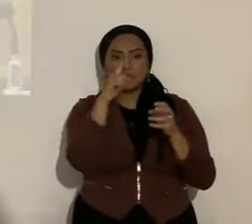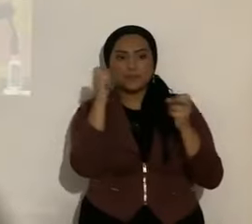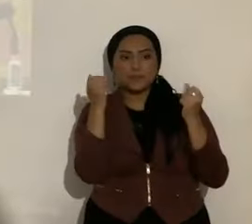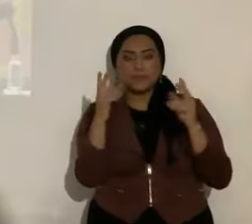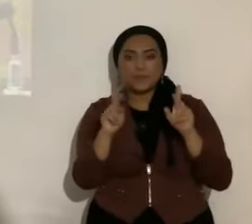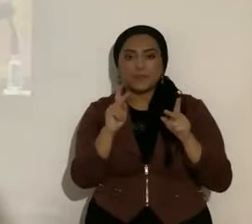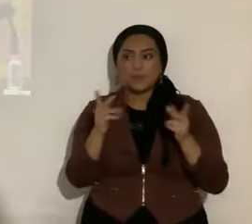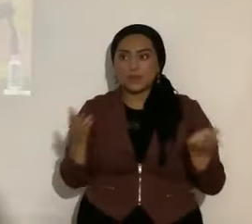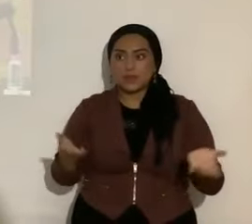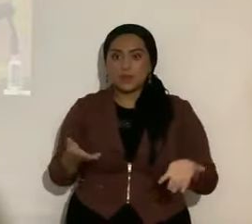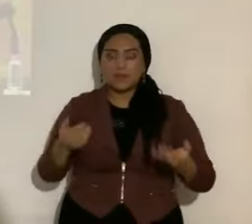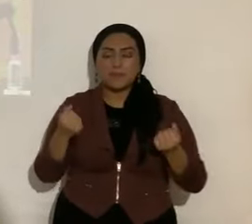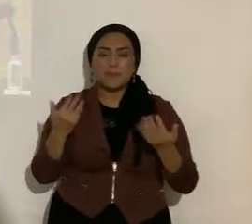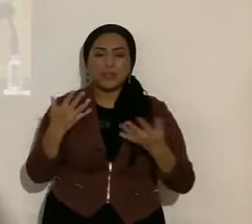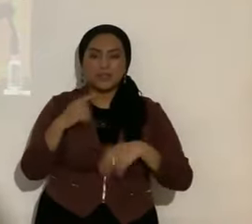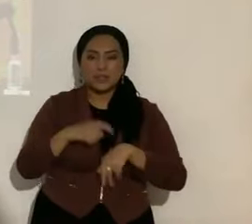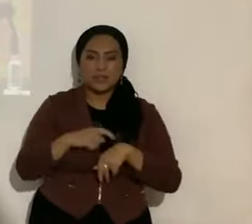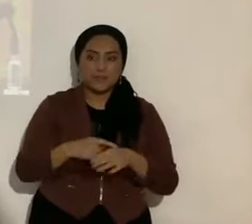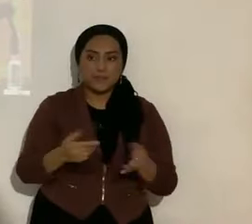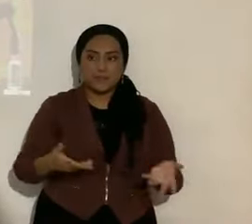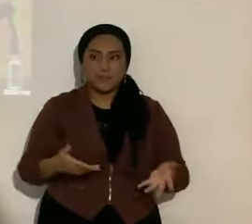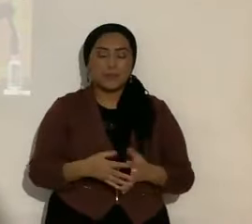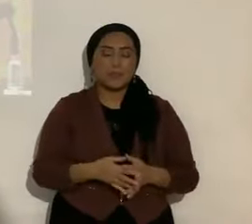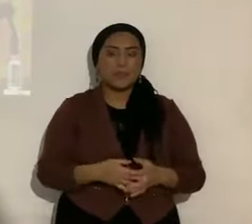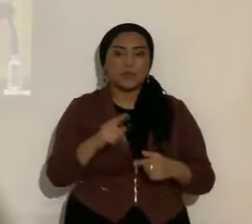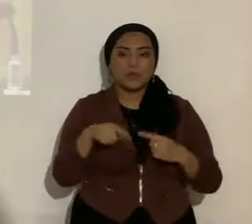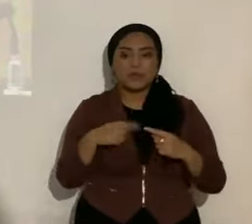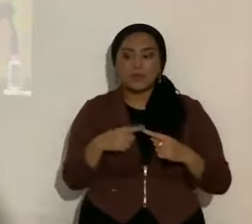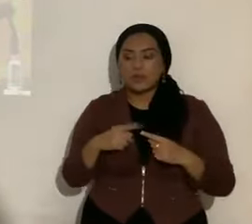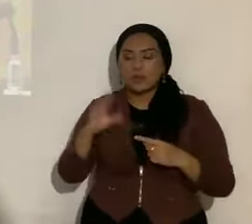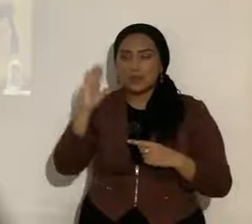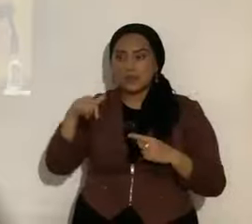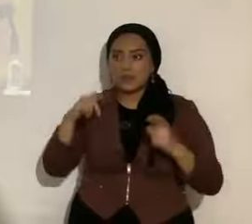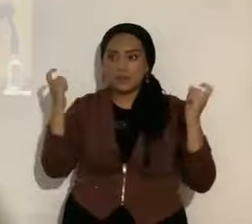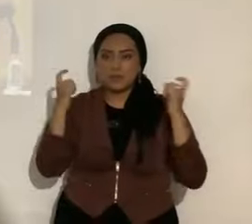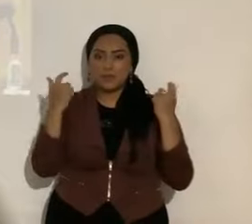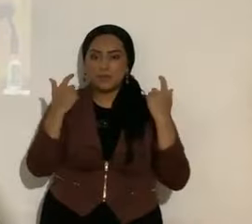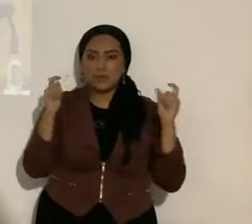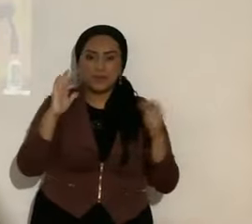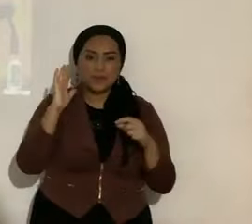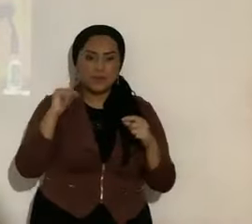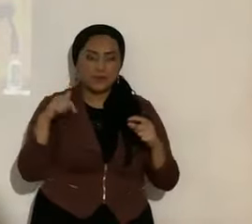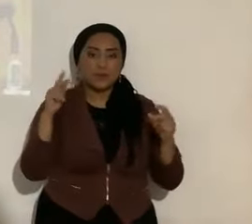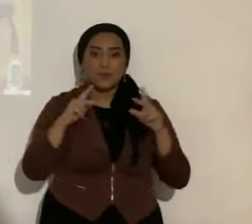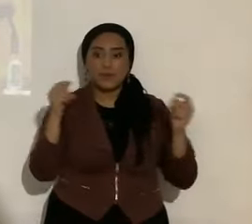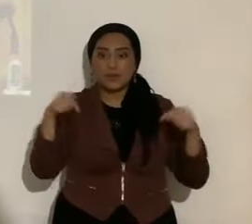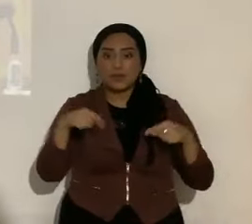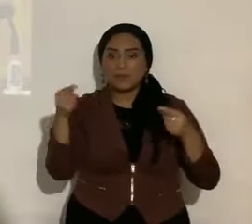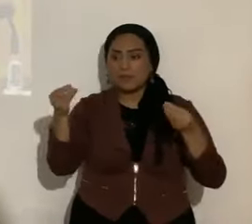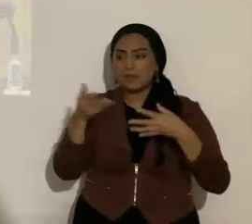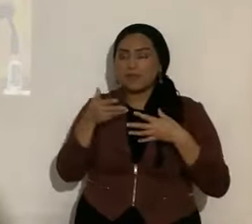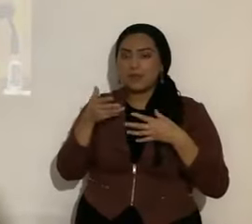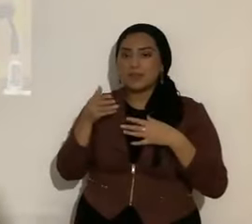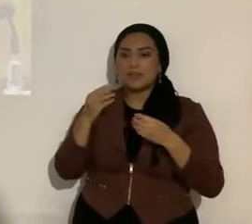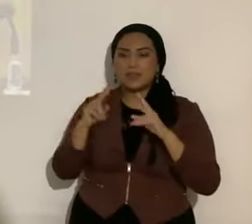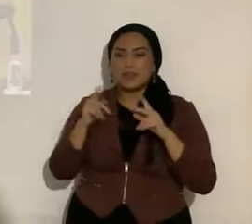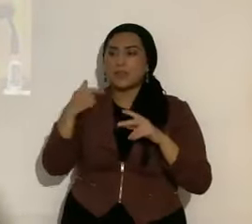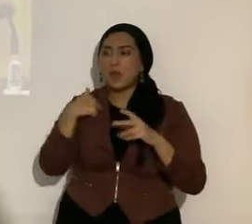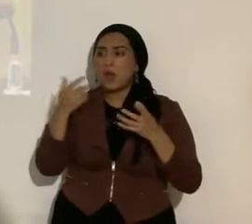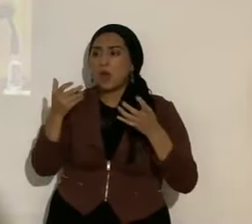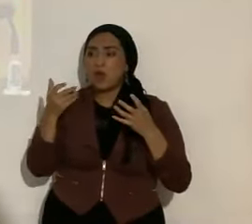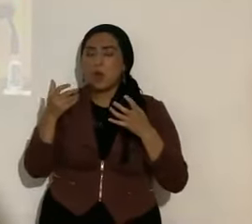gente aquí durante mucho tiempo, cuando eran las fiestas muy grandes, venían y me decían en la oficina: